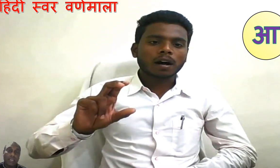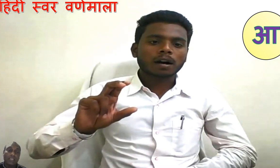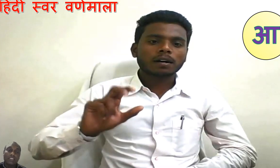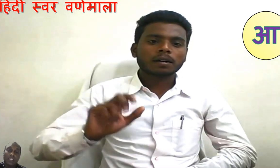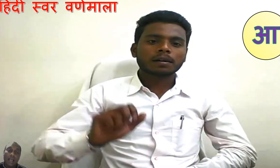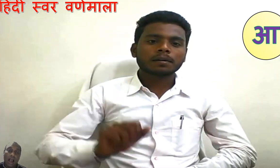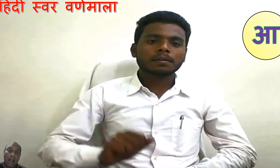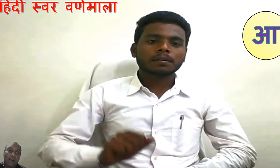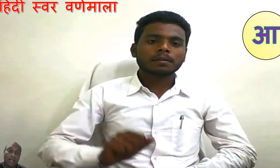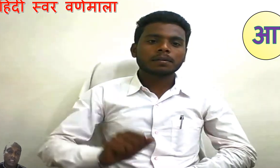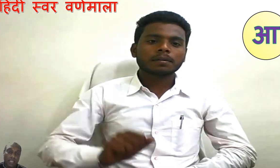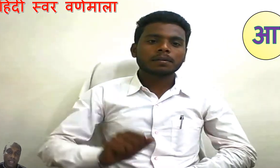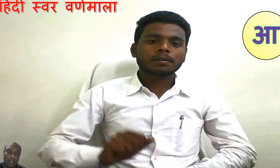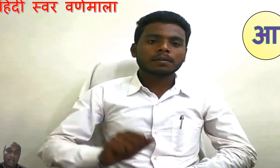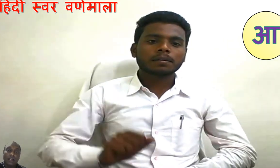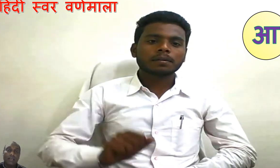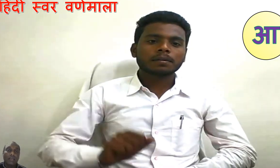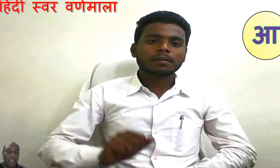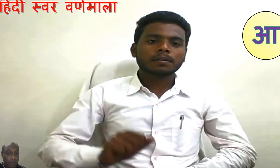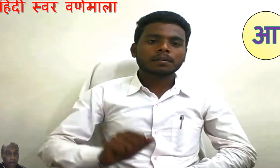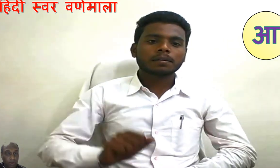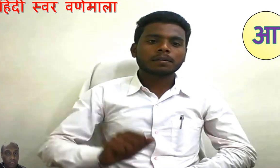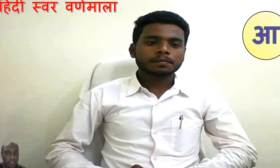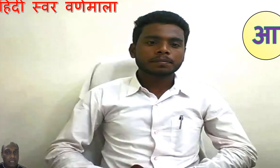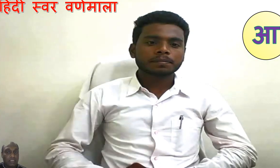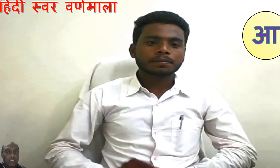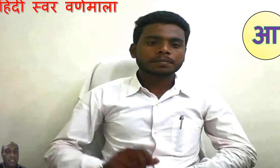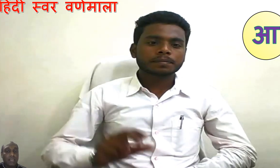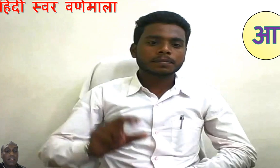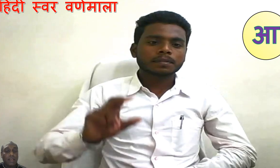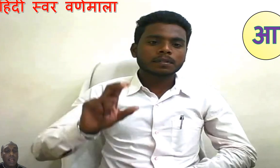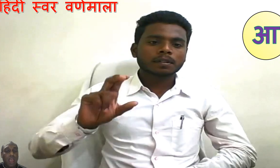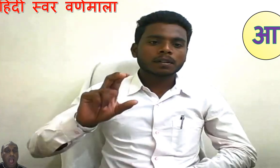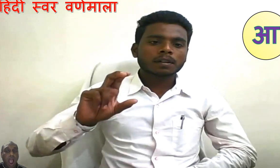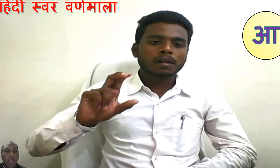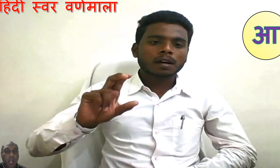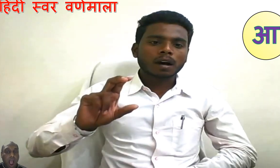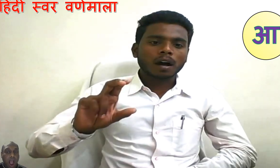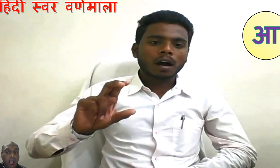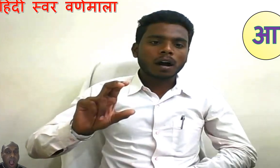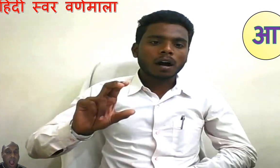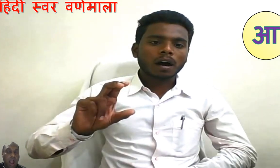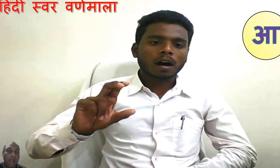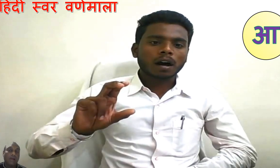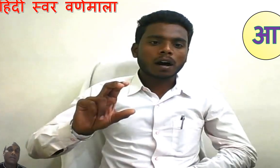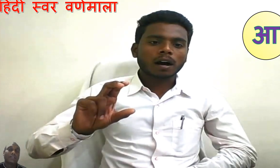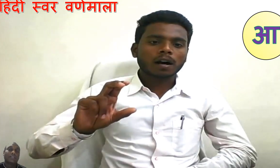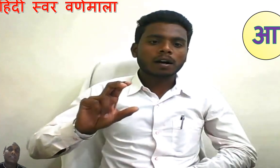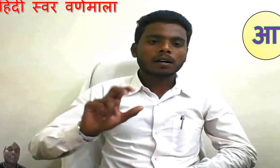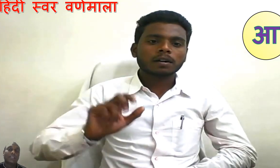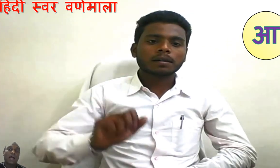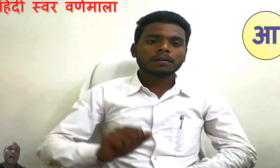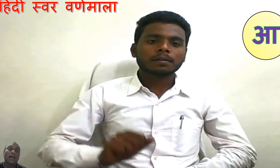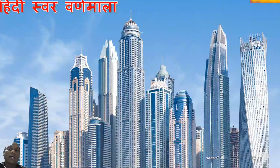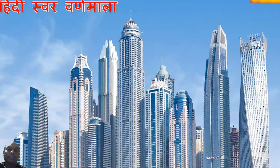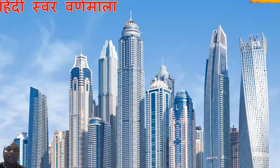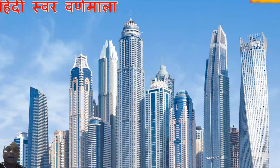हैं, इसे आ कहा जाएगा, एक बार और देख लीजिए, आ, इसे आ कहा जाएगा,